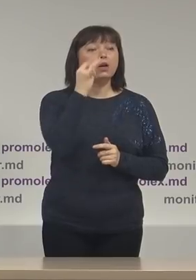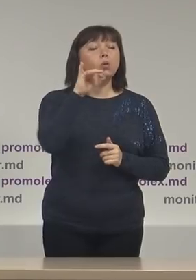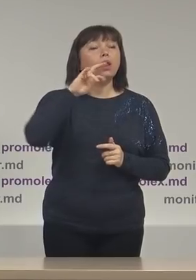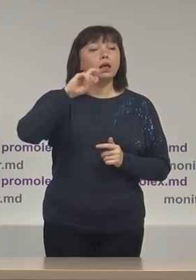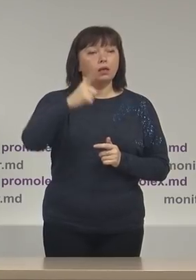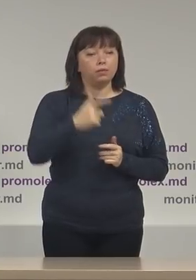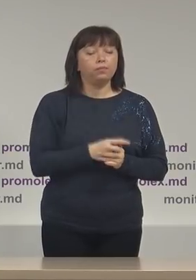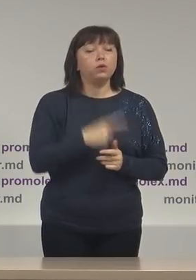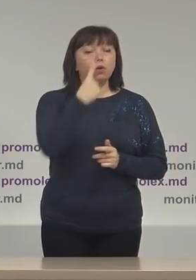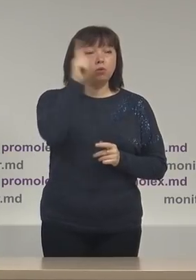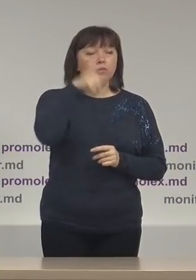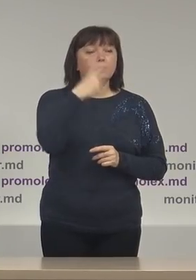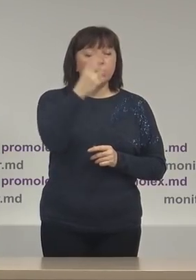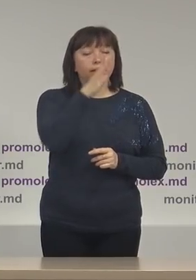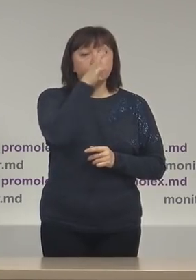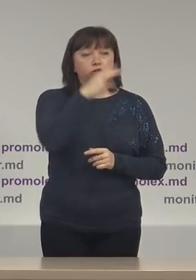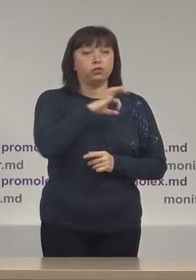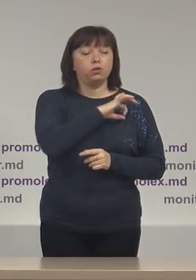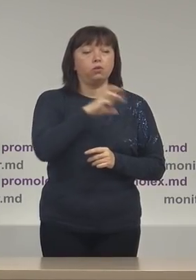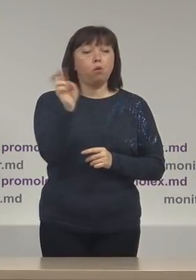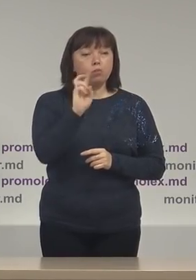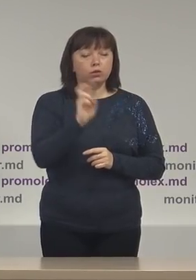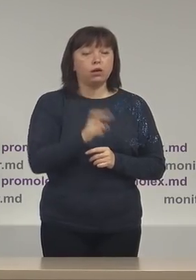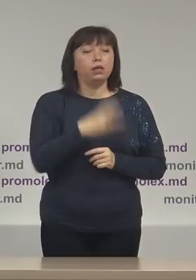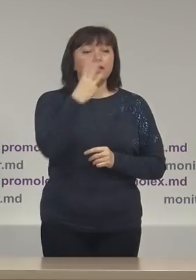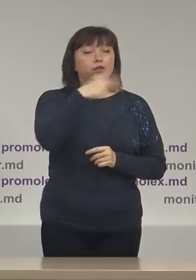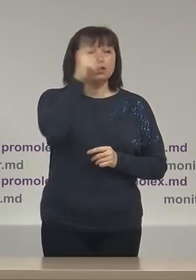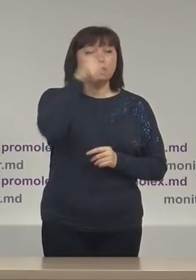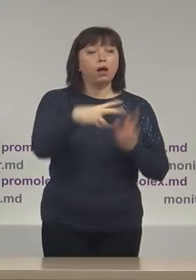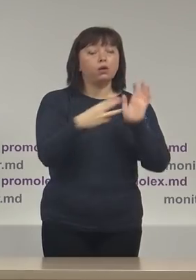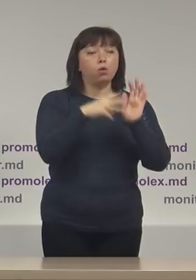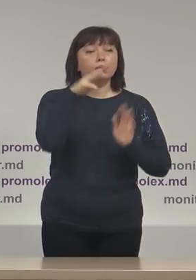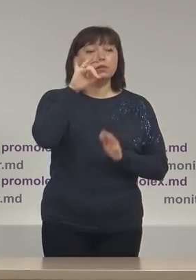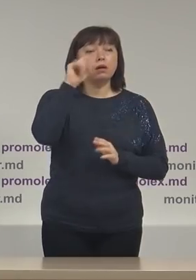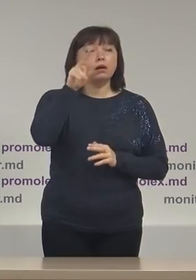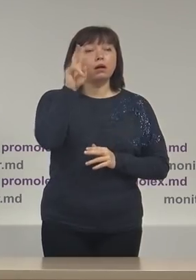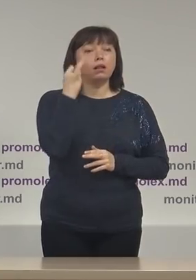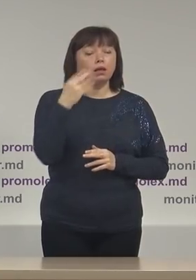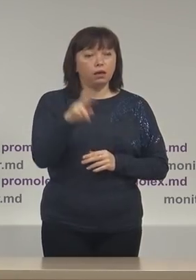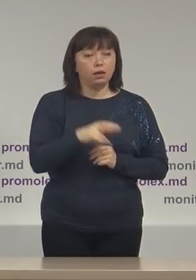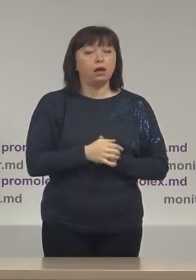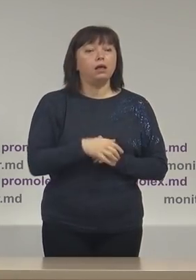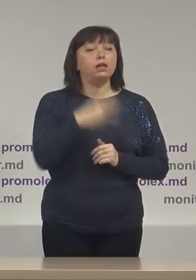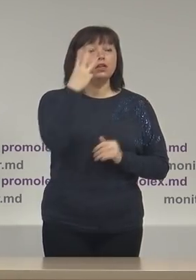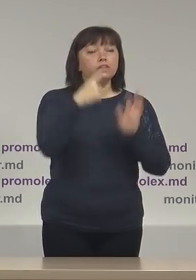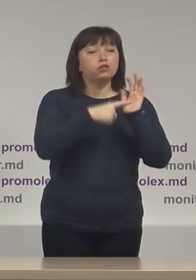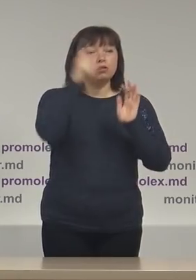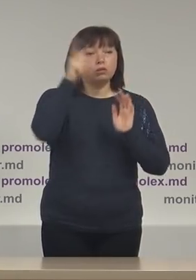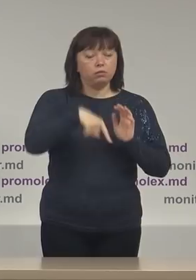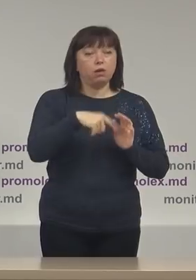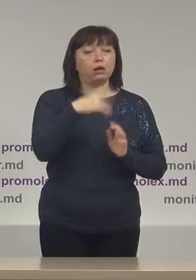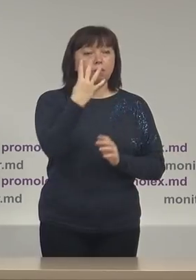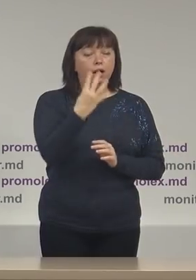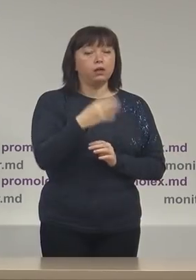1/3 Chișinău-Botanica, 33/8 Taraclie-Tvardița, 36/4